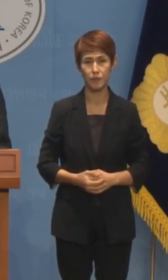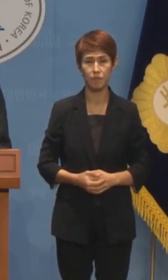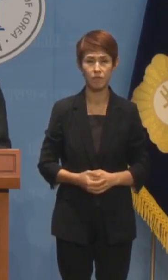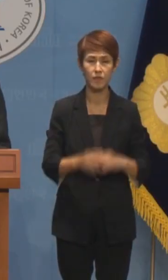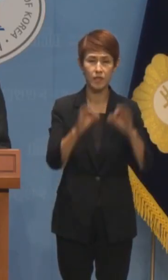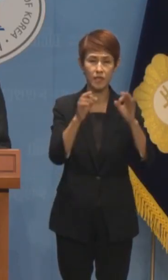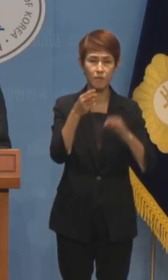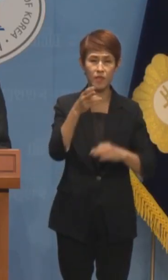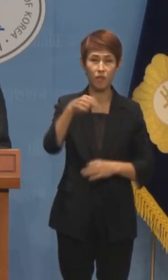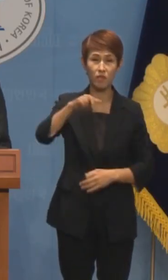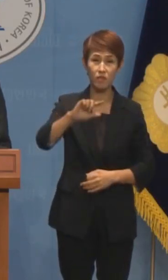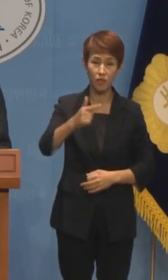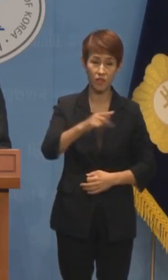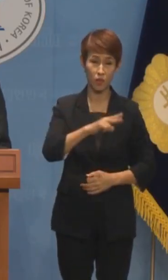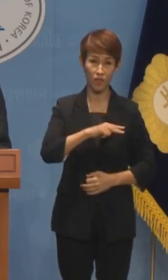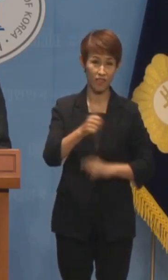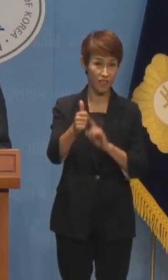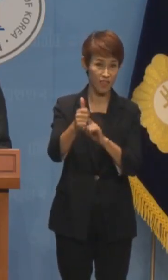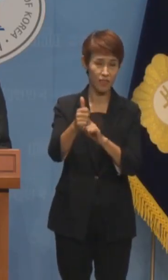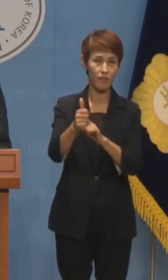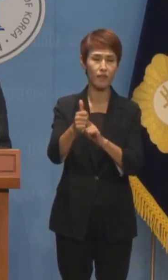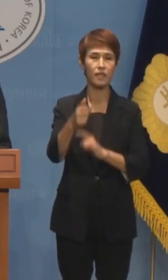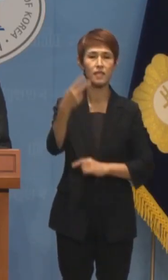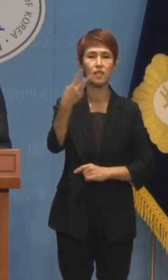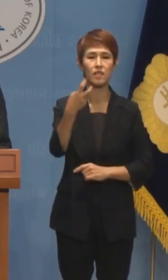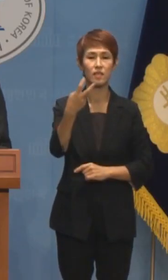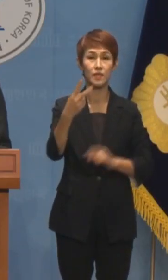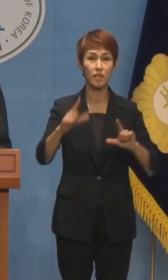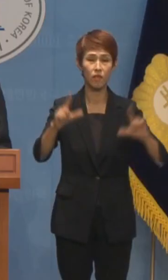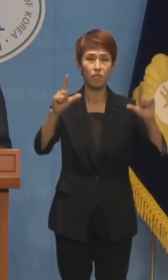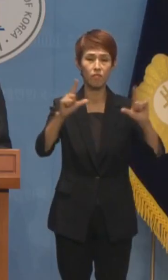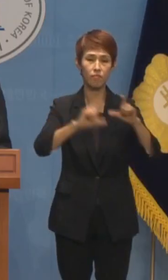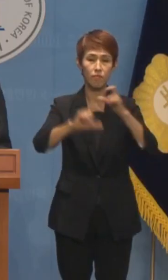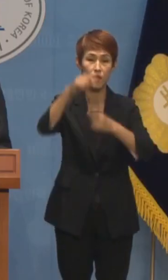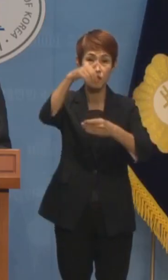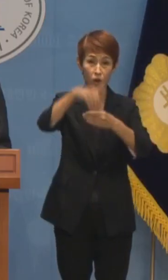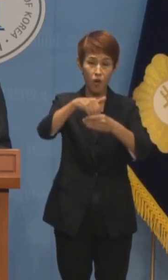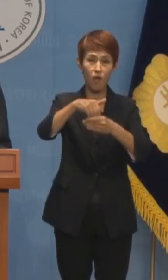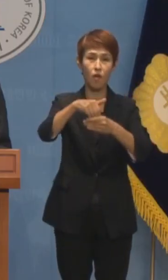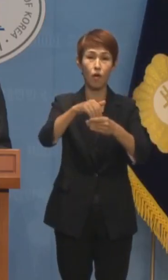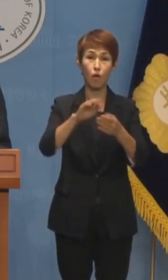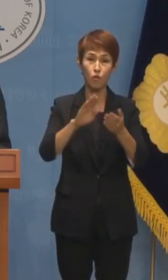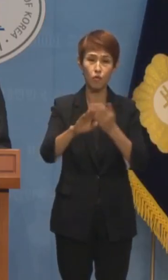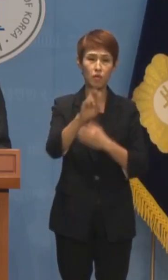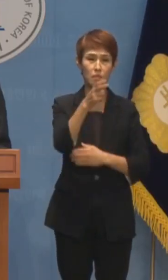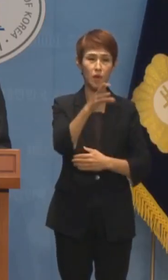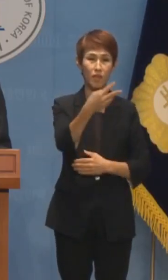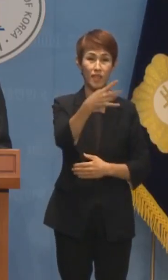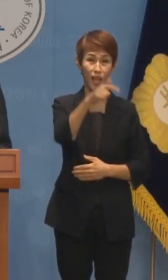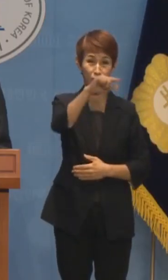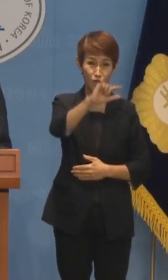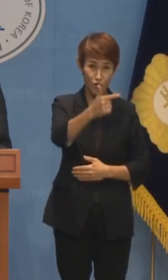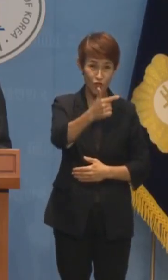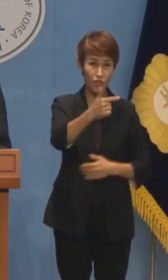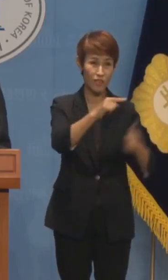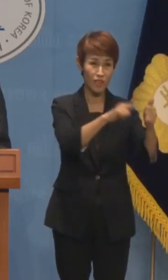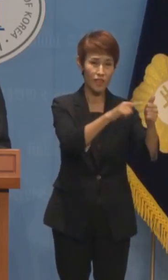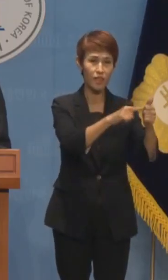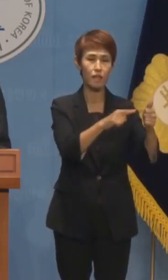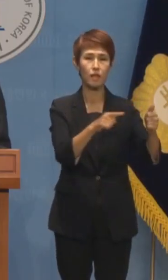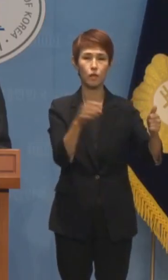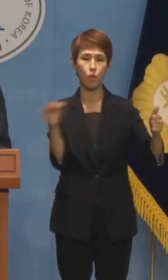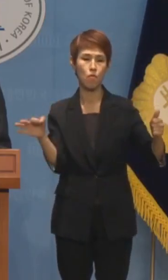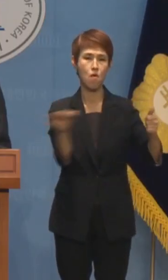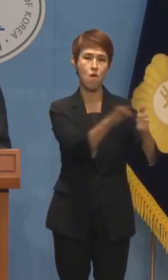김영선 전 의원이 2022년 보궐선거 이후 명태균 씨에게 매달 세비의